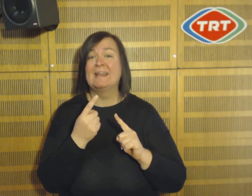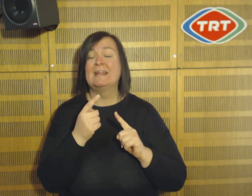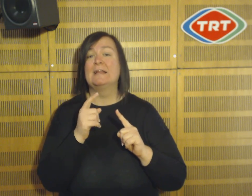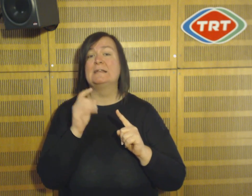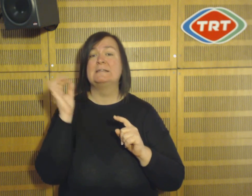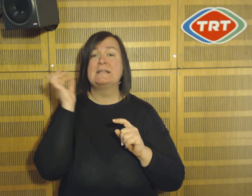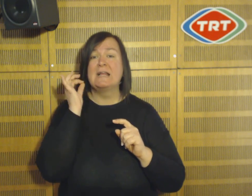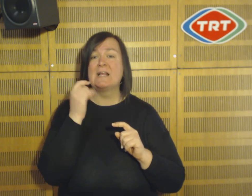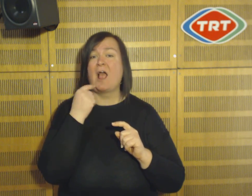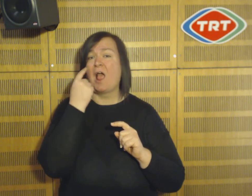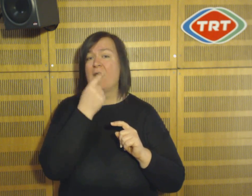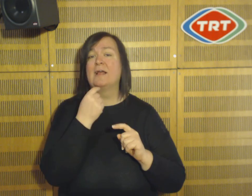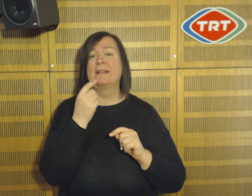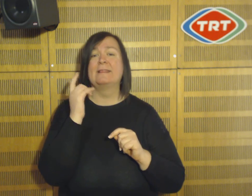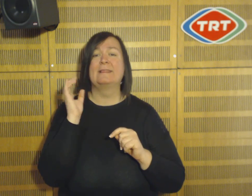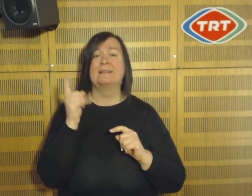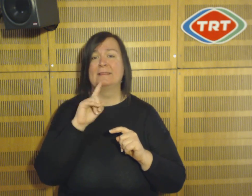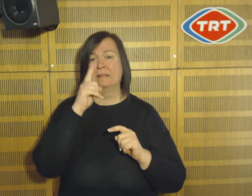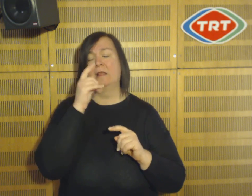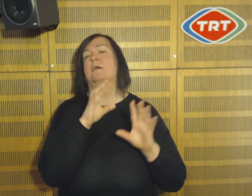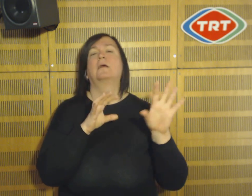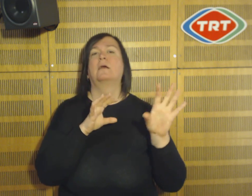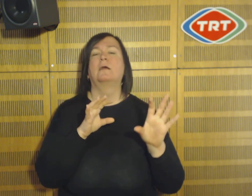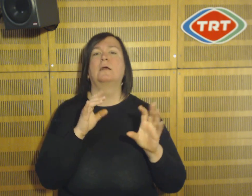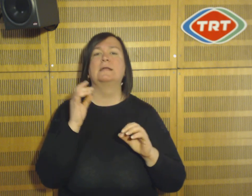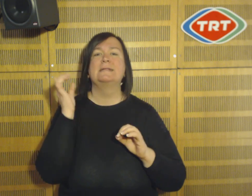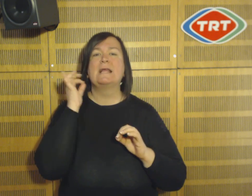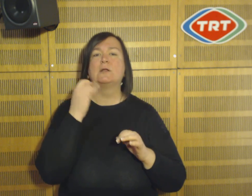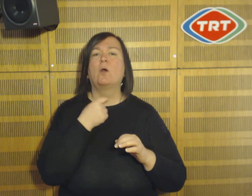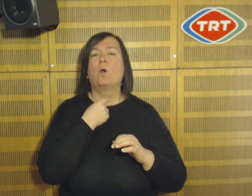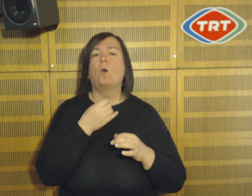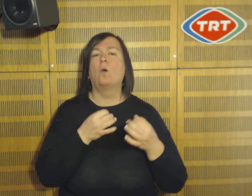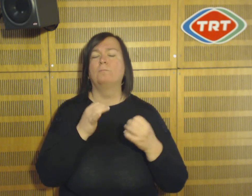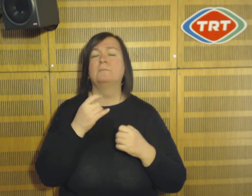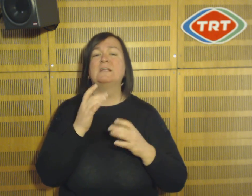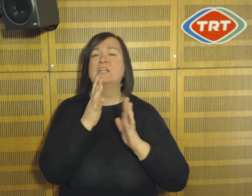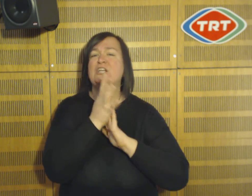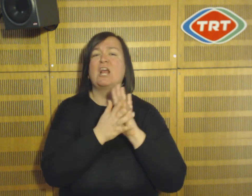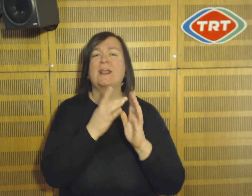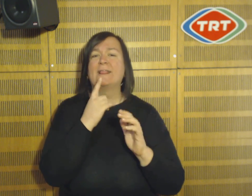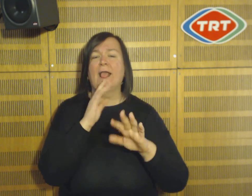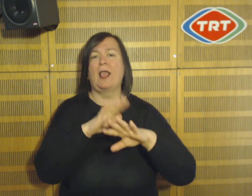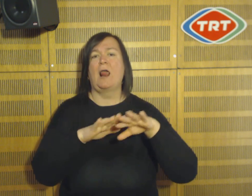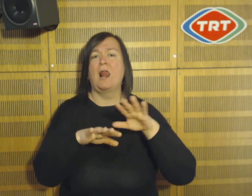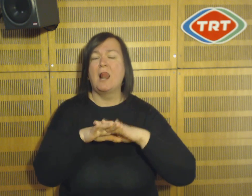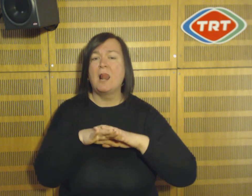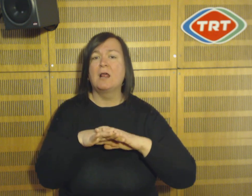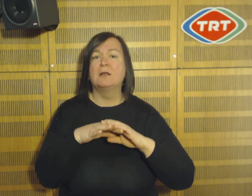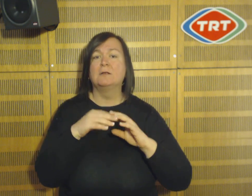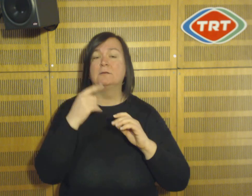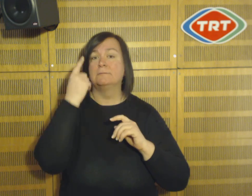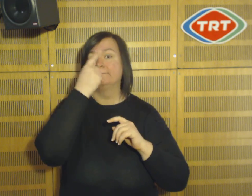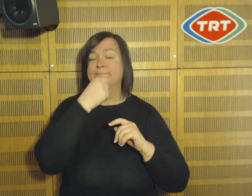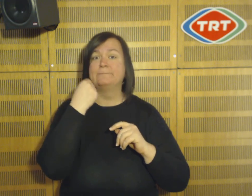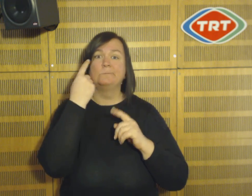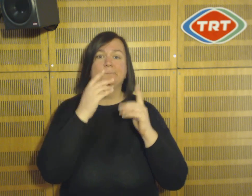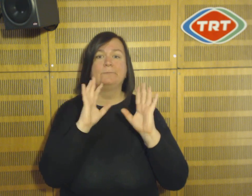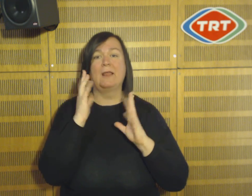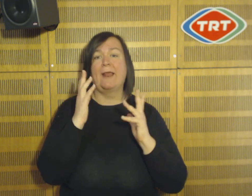derleri ağız gibi Aslında tek boyutlu bir üretim yapan ses organları kullanırken işaret dili el ve el Kaş ve ağız gibi Aslında el dışı